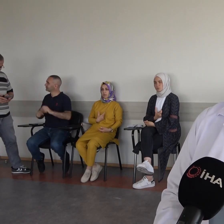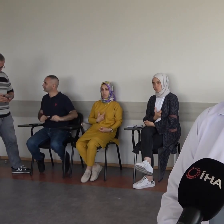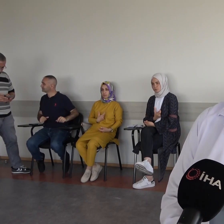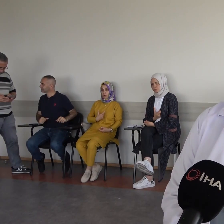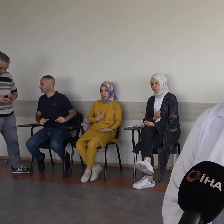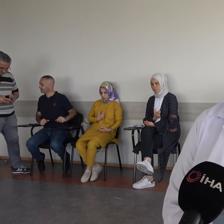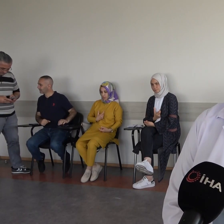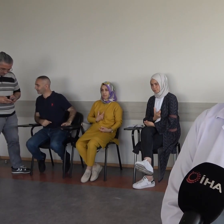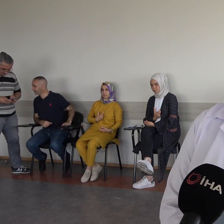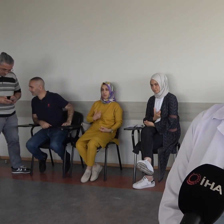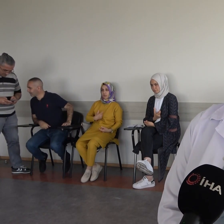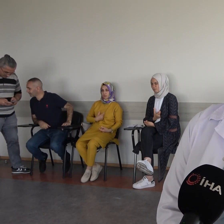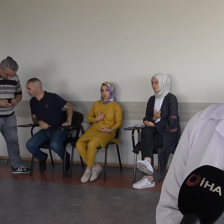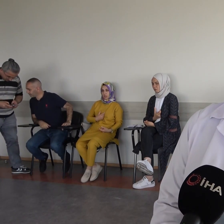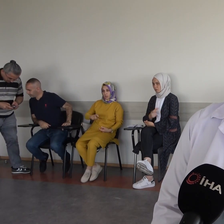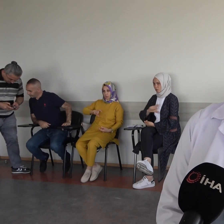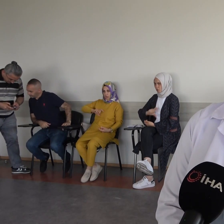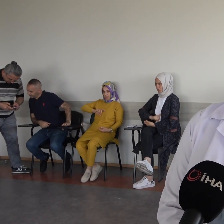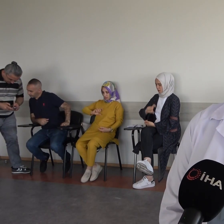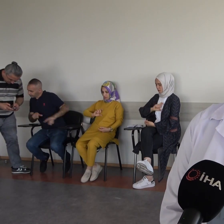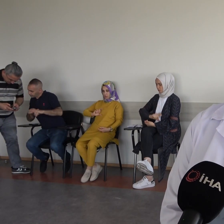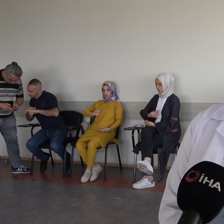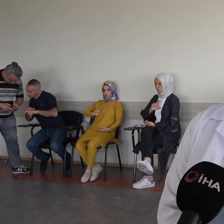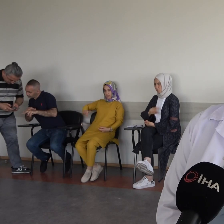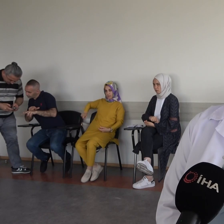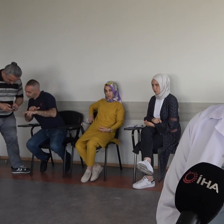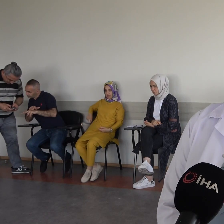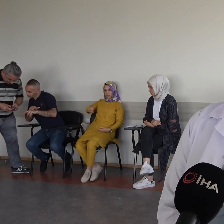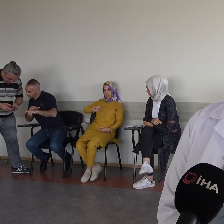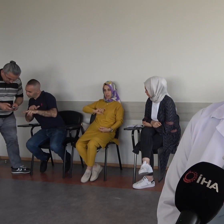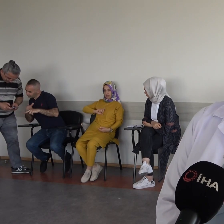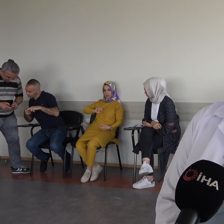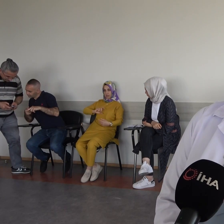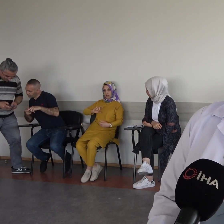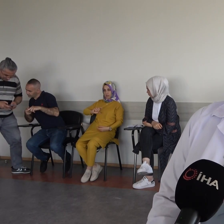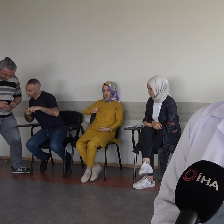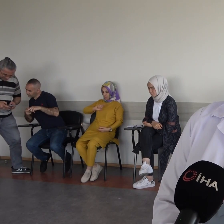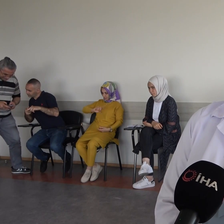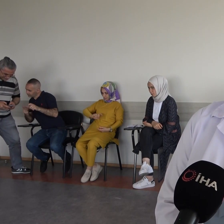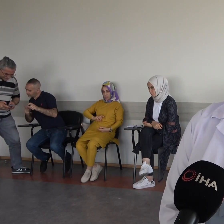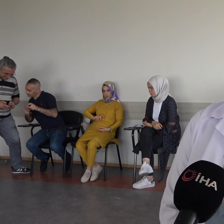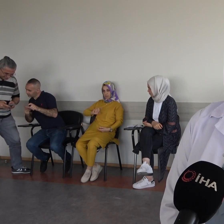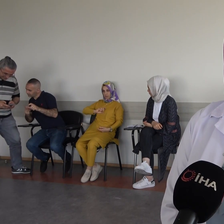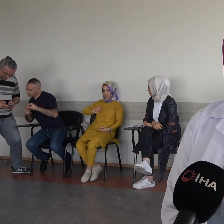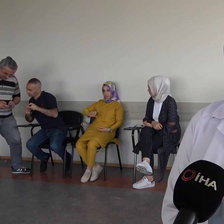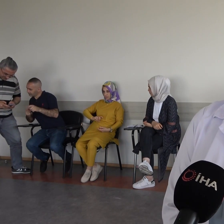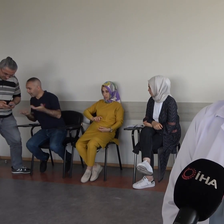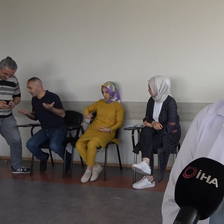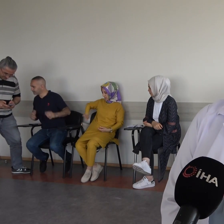vatandaşın öğrenmesi gereken temel bir işitme engelli karşılaştığımızda onunla ne konuşabiliriz, onunla ne söyleyebiliriz ya da